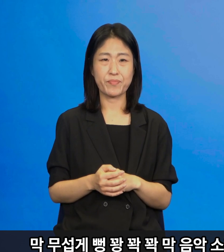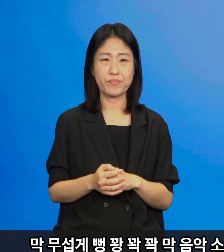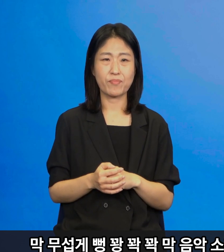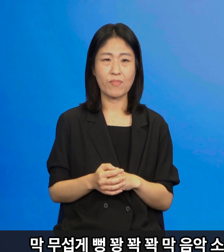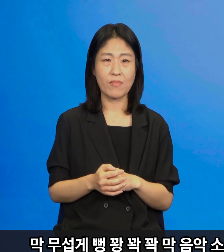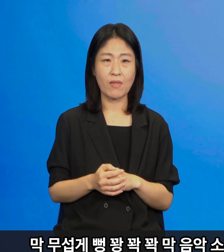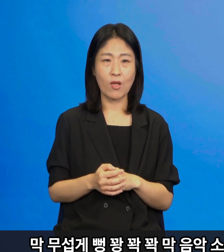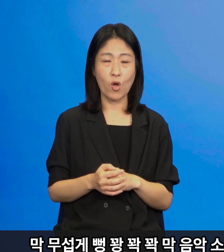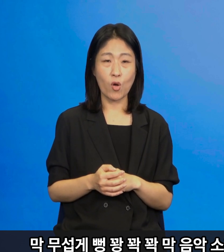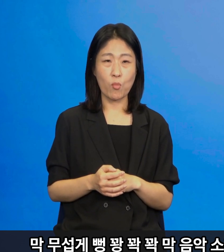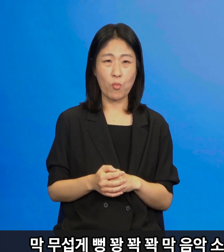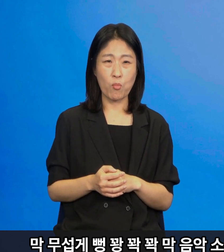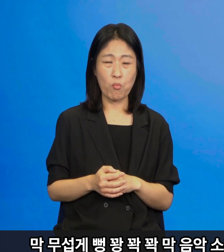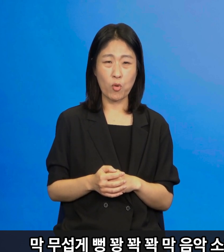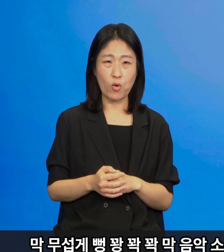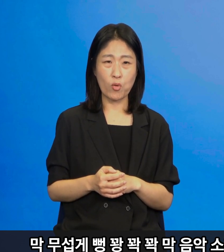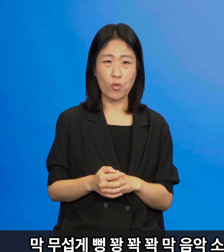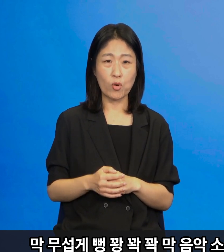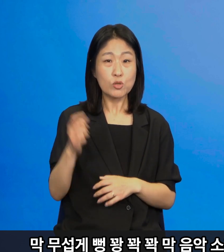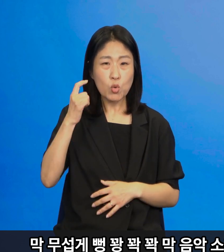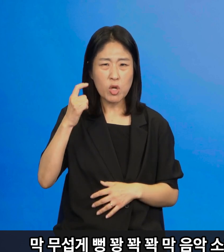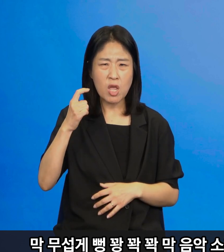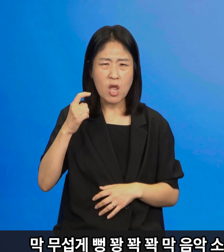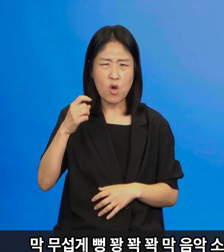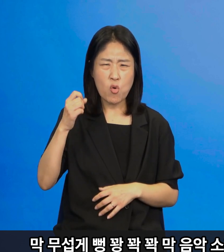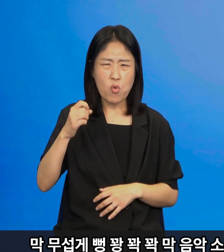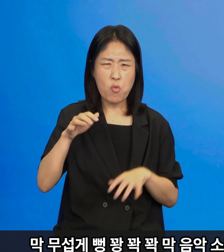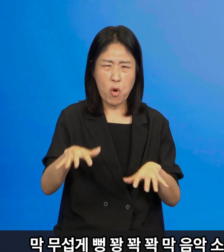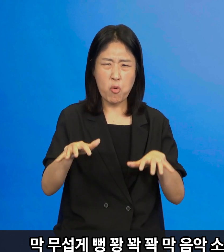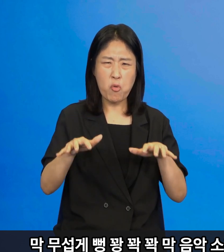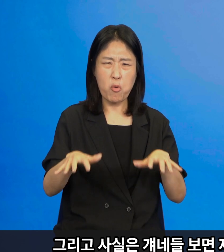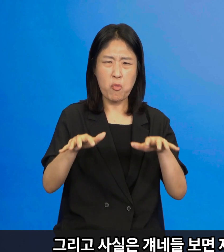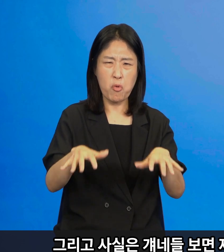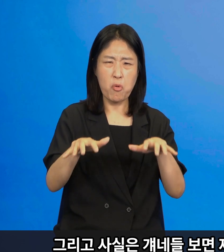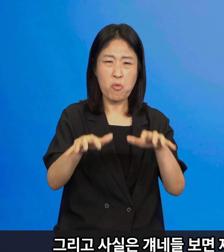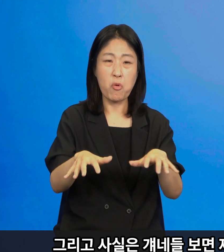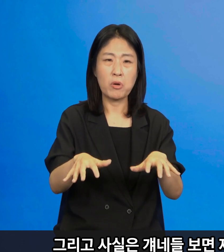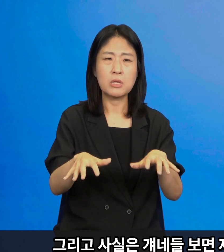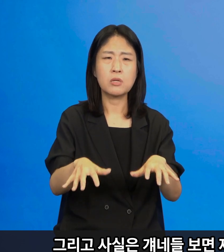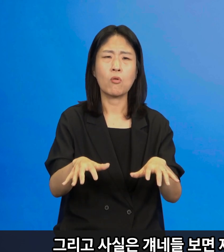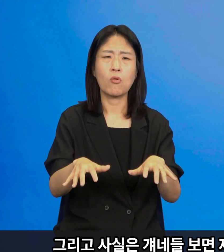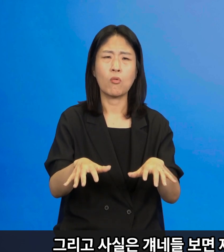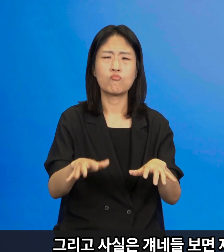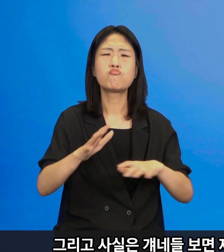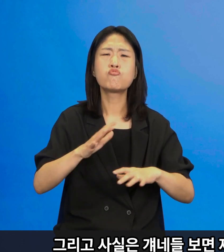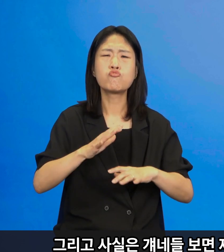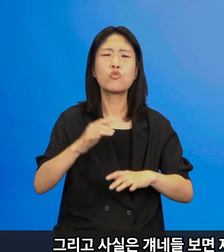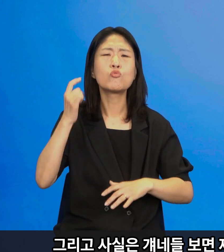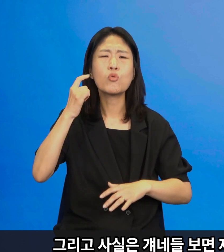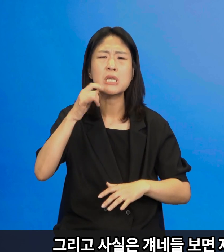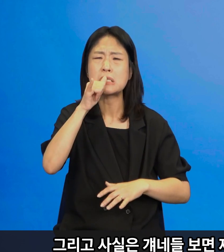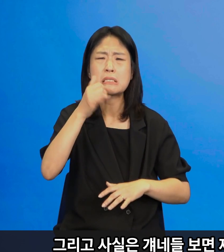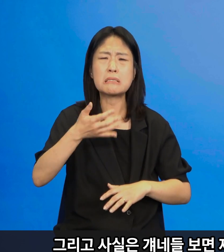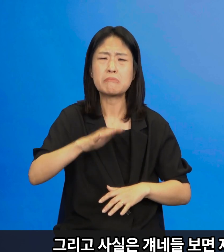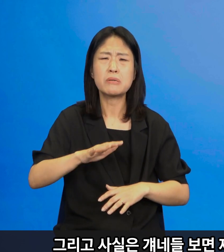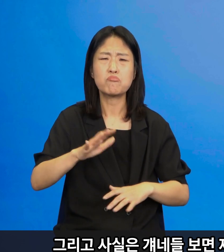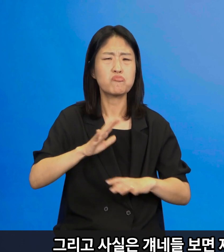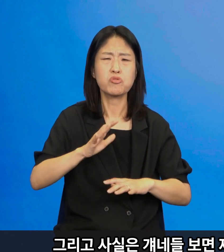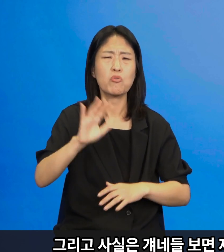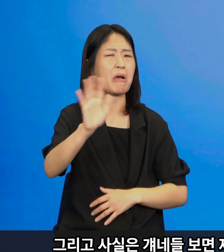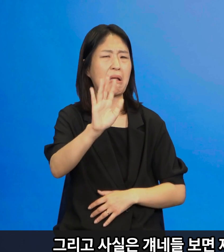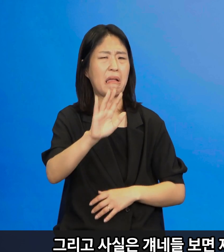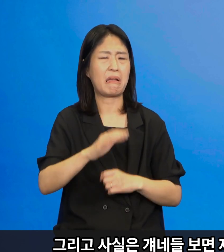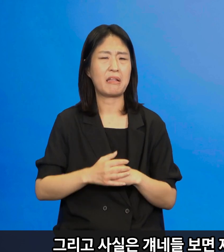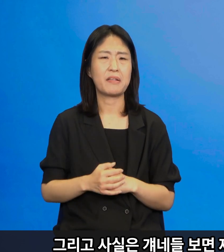무섭게 꽝꽝꽝꽝 막 음악 소리만 그렇지 하나도 무서운 게 없어요. 그리고 사실은 걔네들 보면